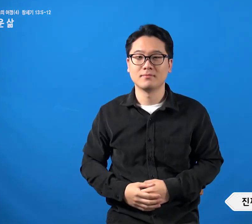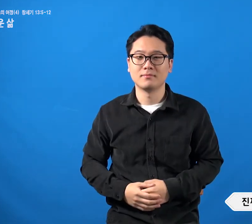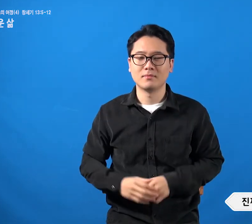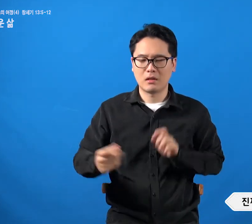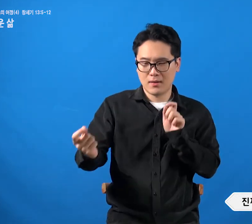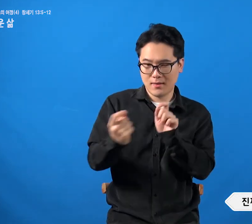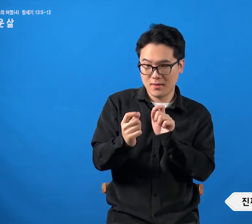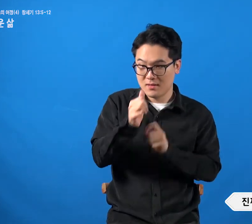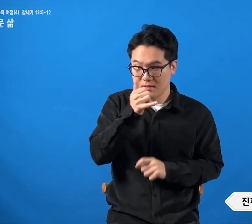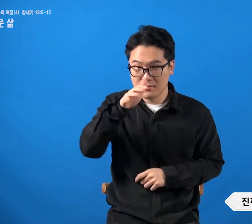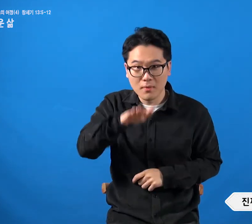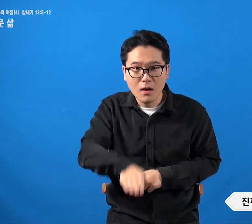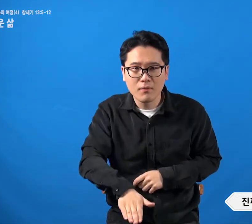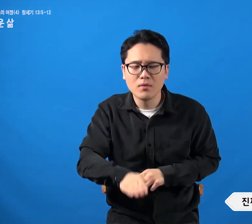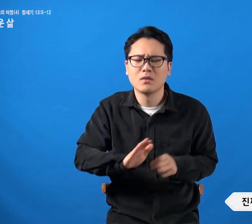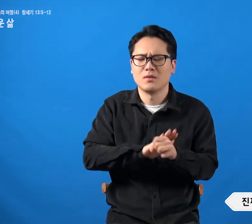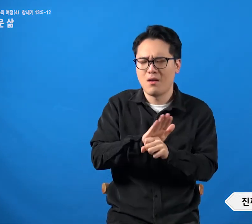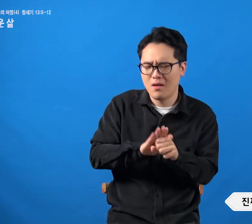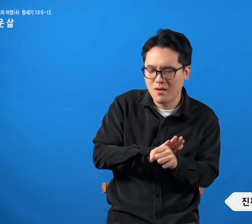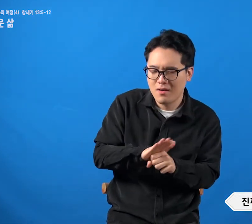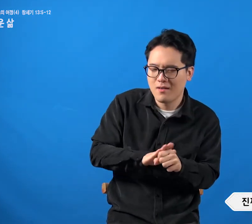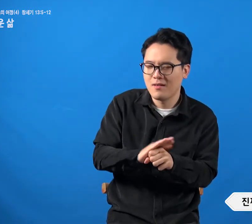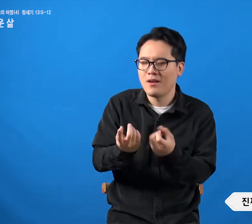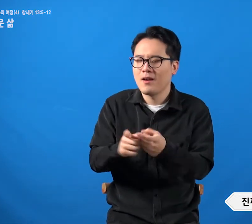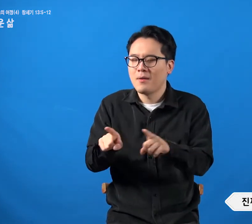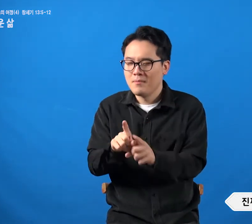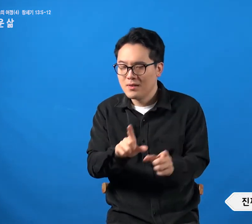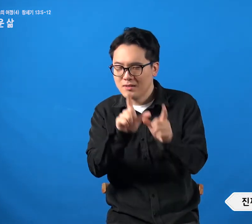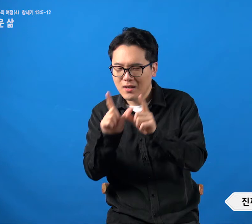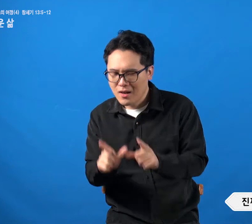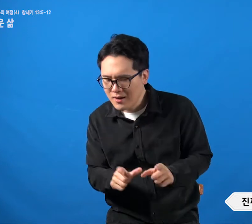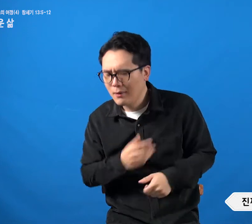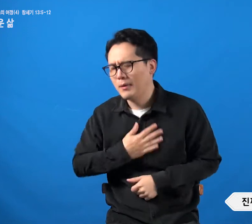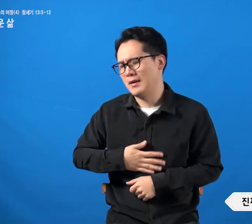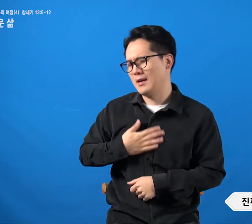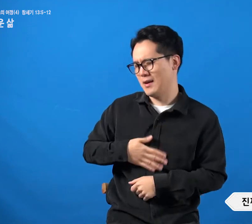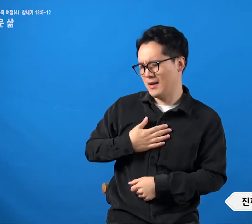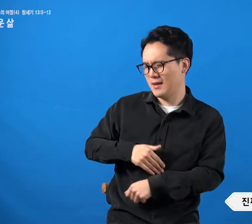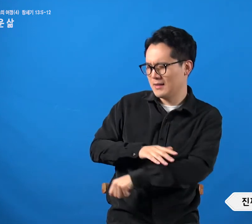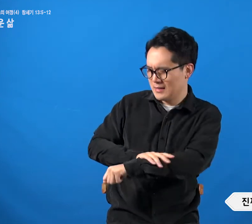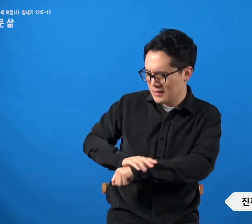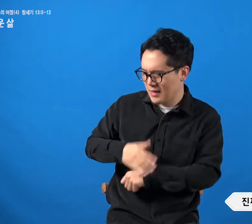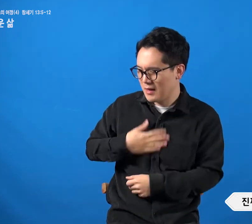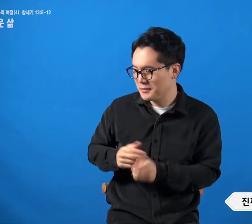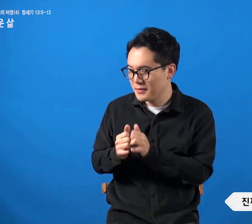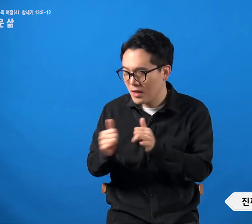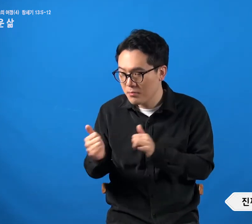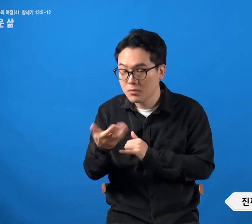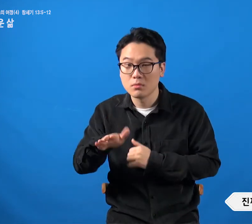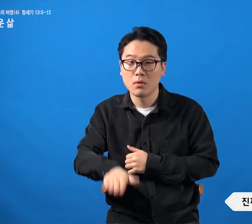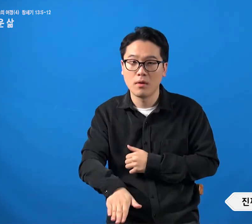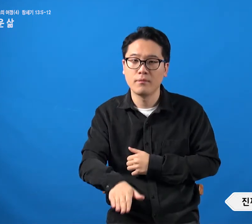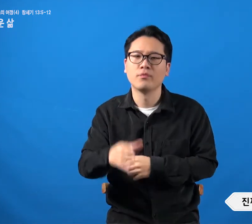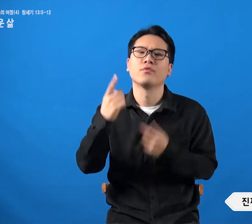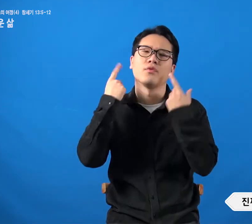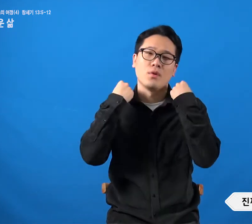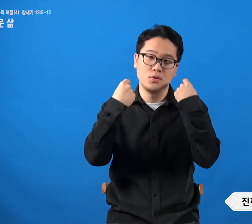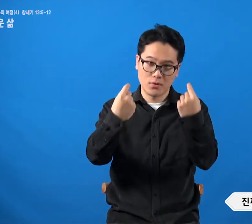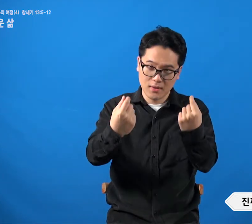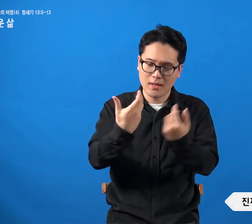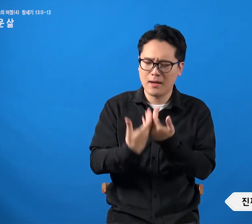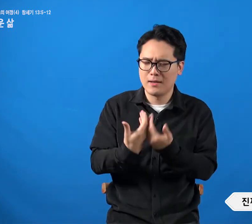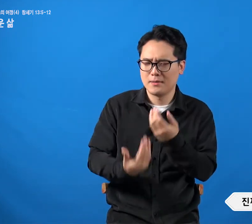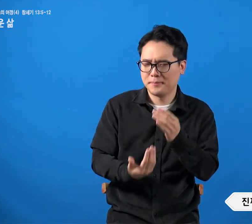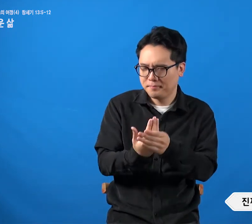있으면서도 사랑하면서도 함께 있으면서도 잘 알면서도 여전히 그런 갈등의 문제로 힘들어하고